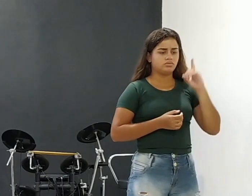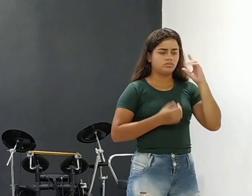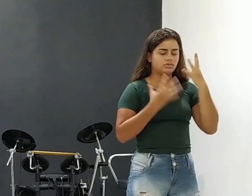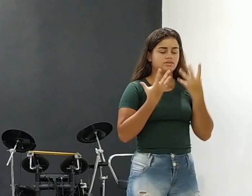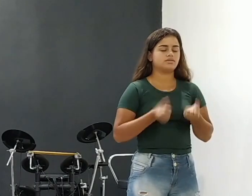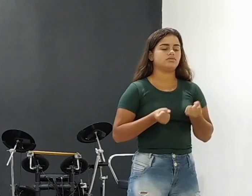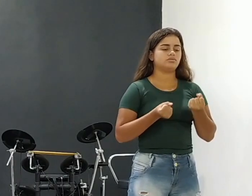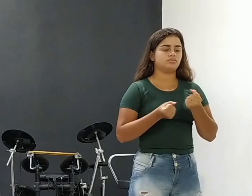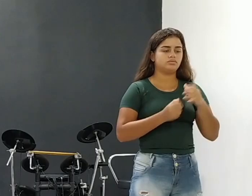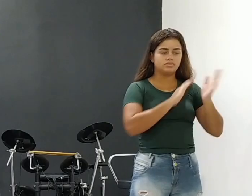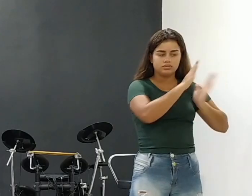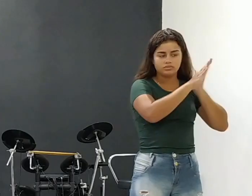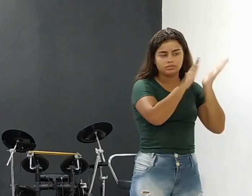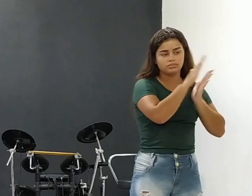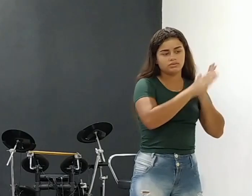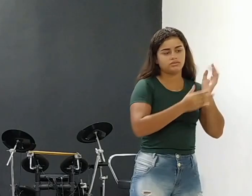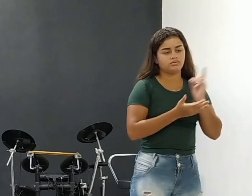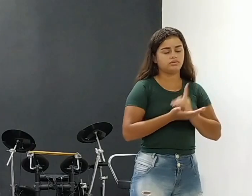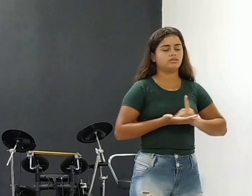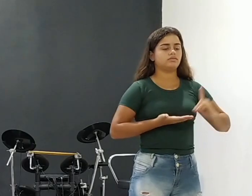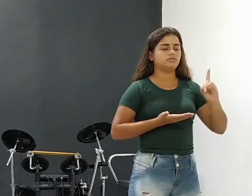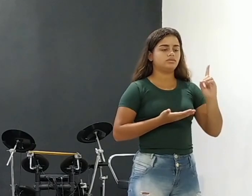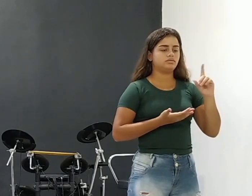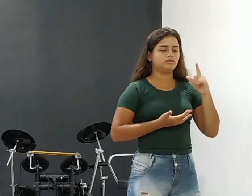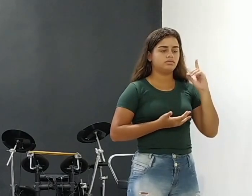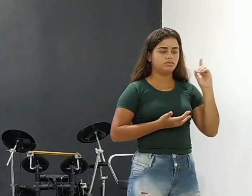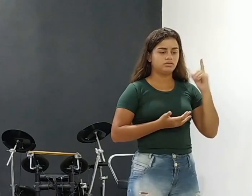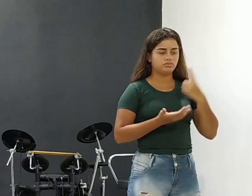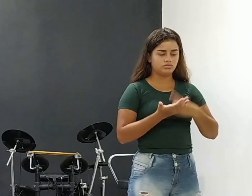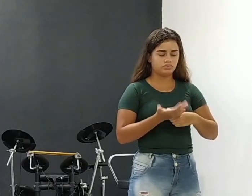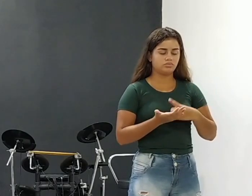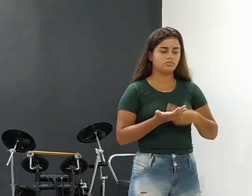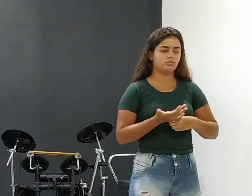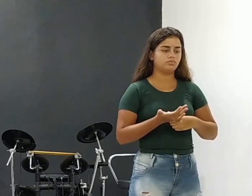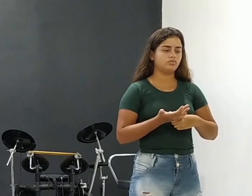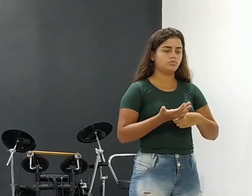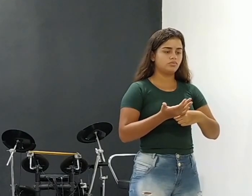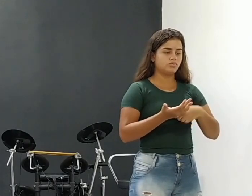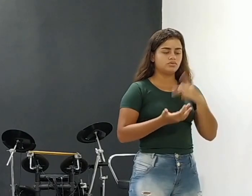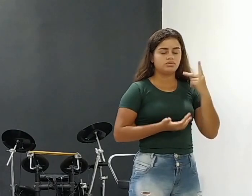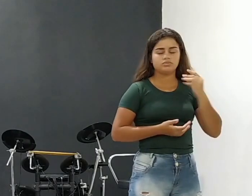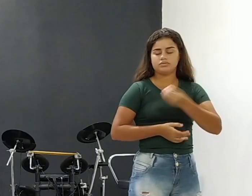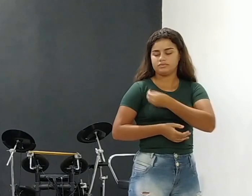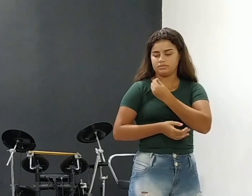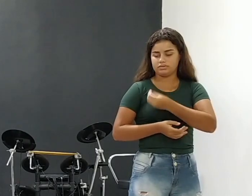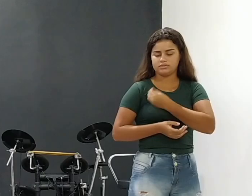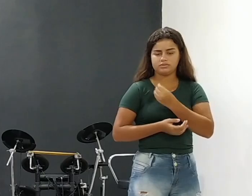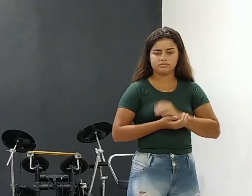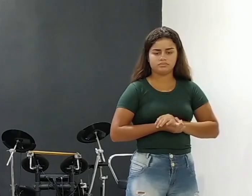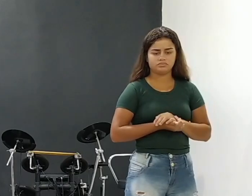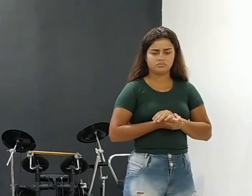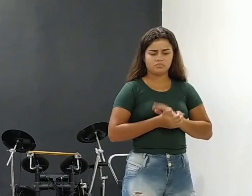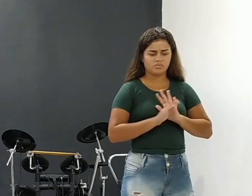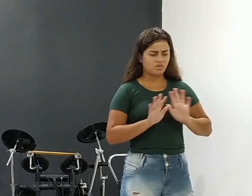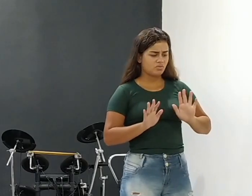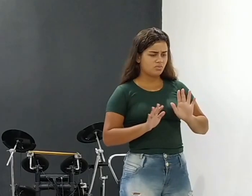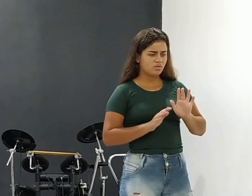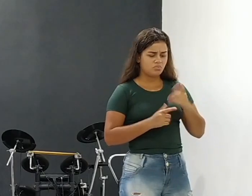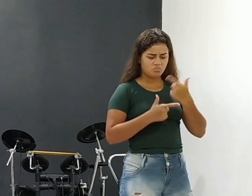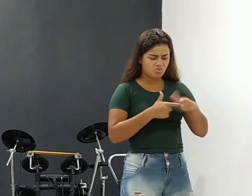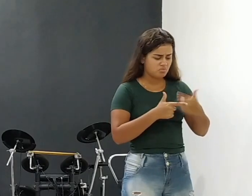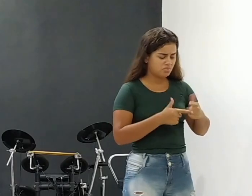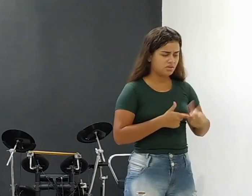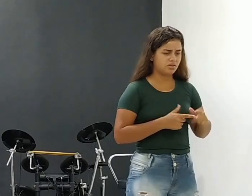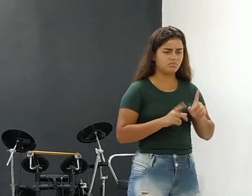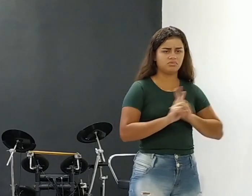essa palavra, é porque Ele tem um propósito na tua vida. Para de olhar para o fogo, que às vezes